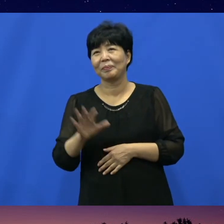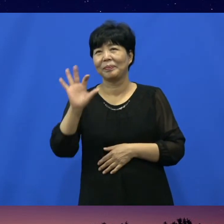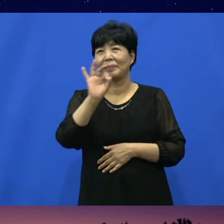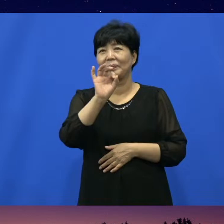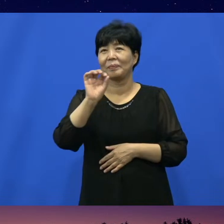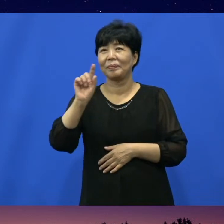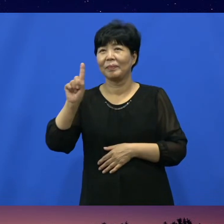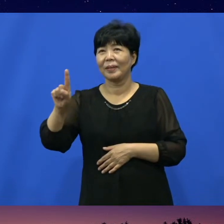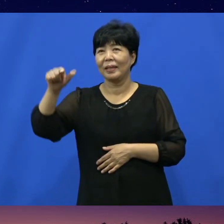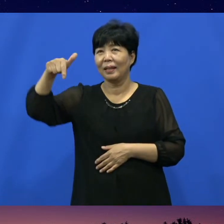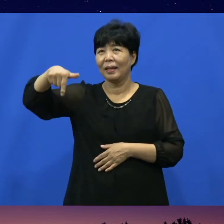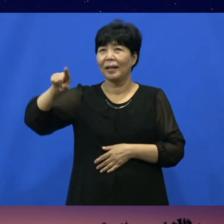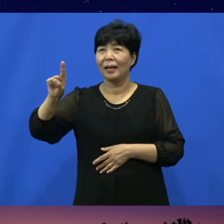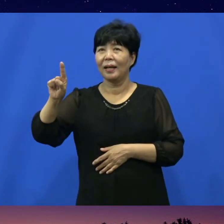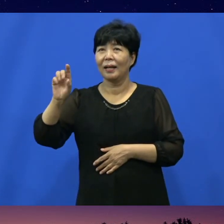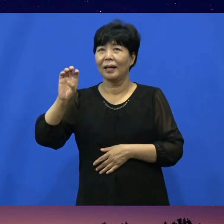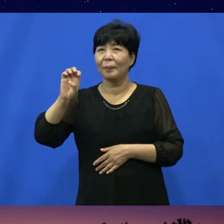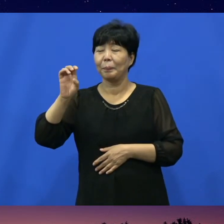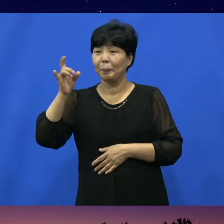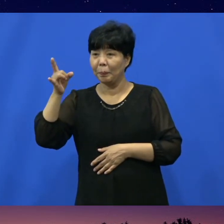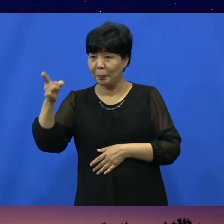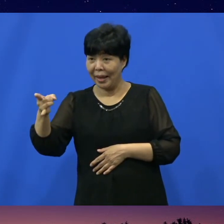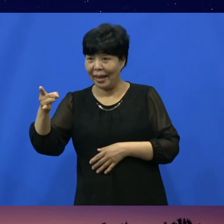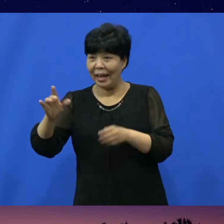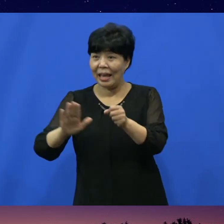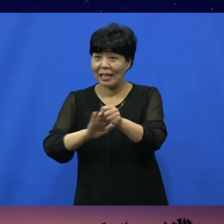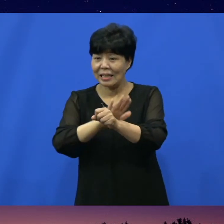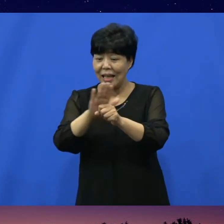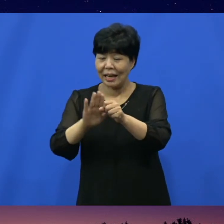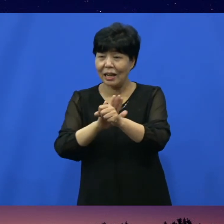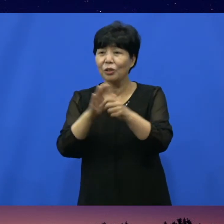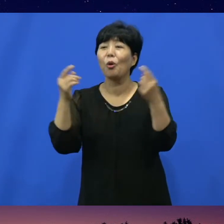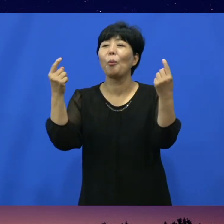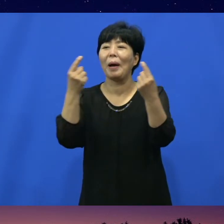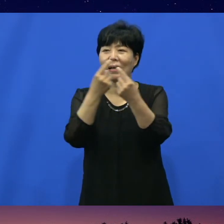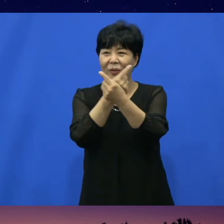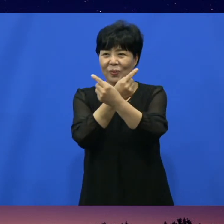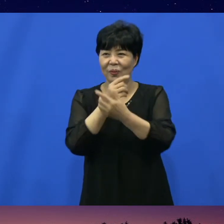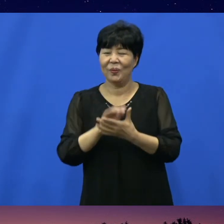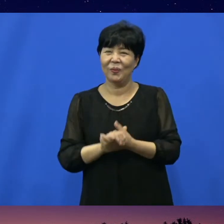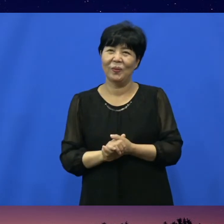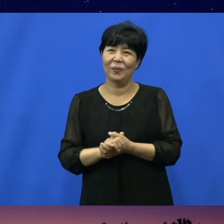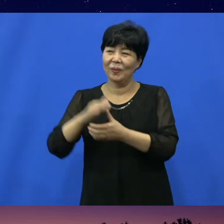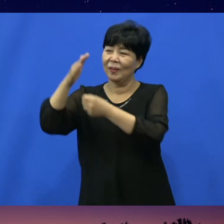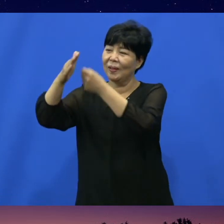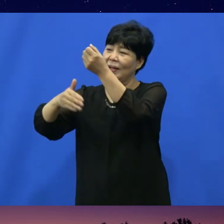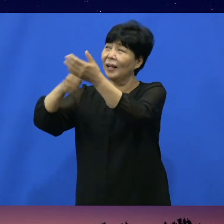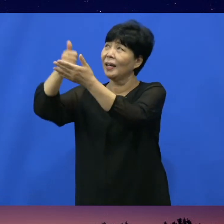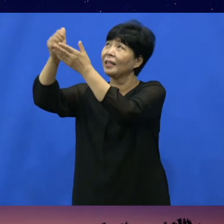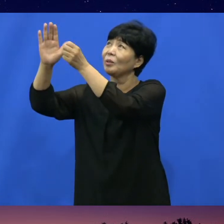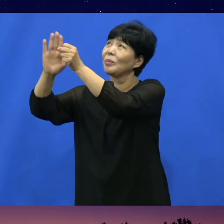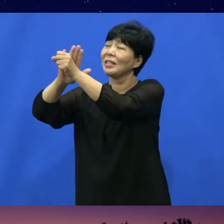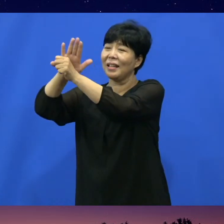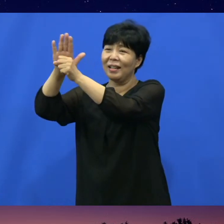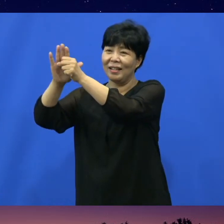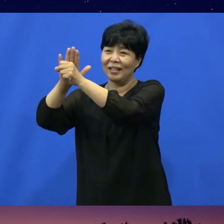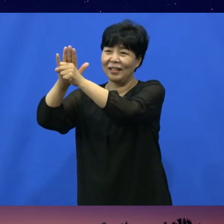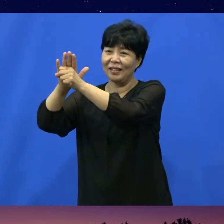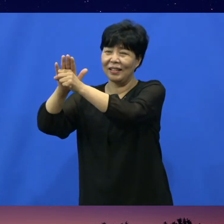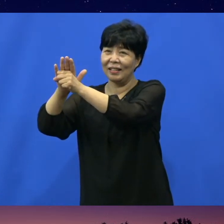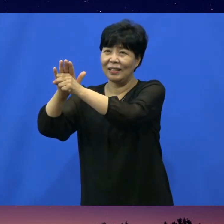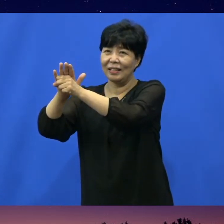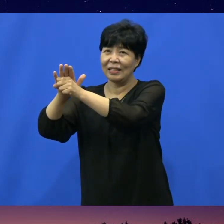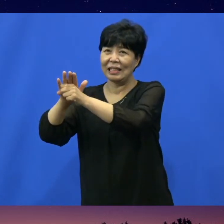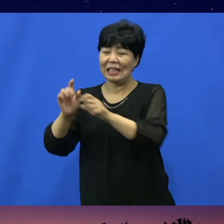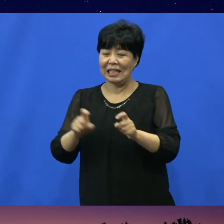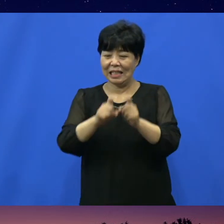아가페의 사랑으로 성화되는 거죠. 하나님의 그 사랑을 경험한 사람. 왜? 하나님의 사랑은 아가페의 사랑이니까. 이기적인 사랑이